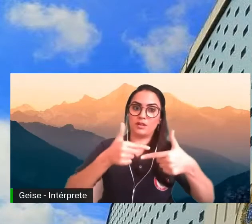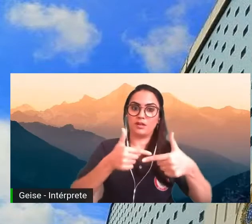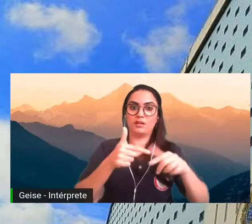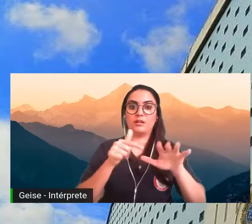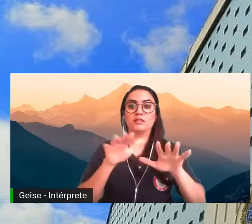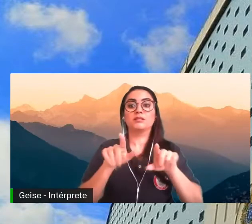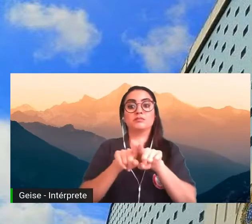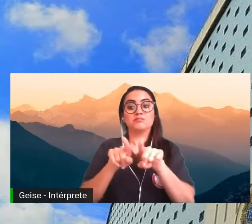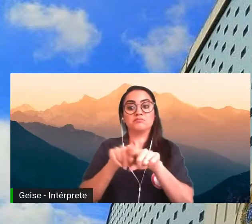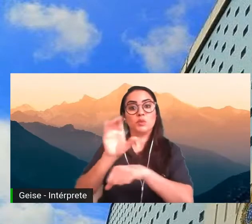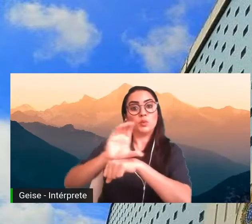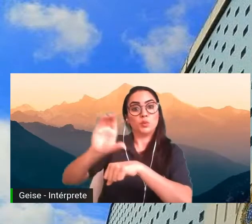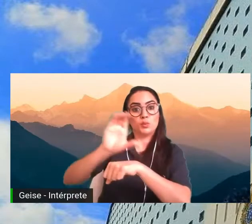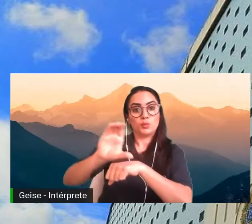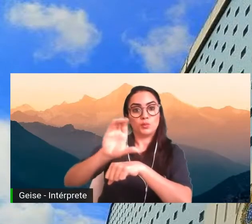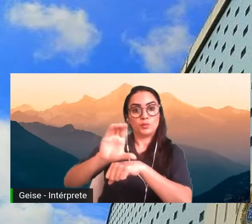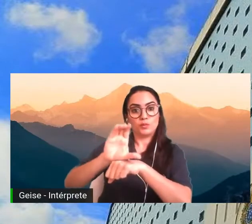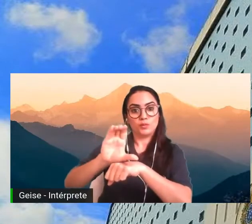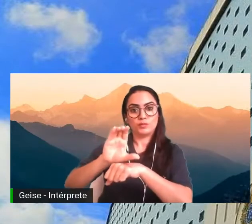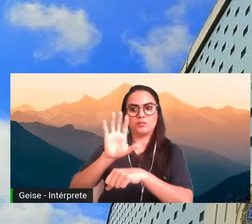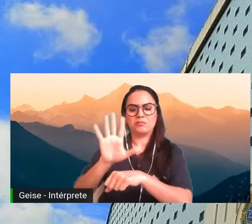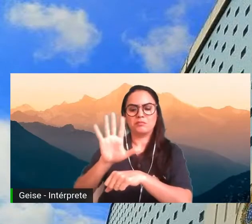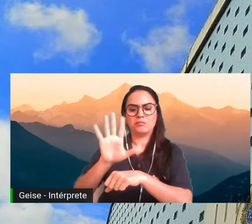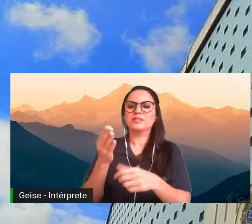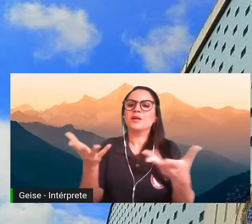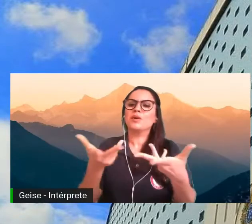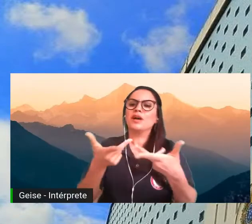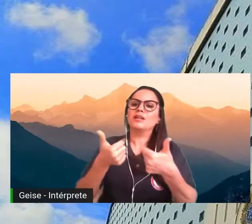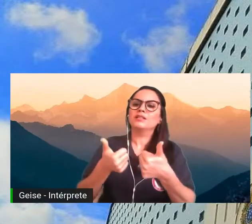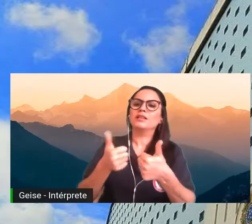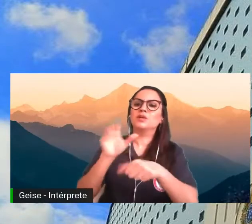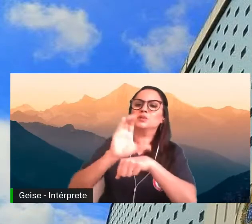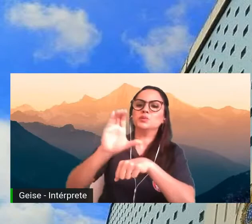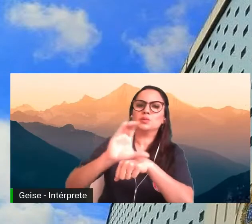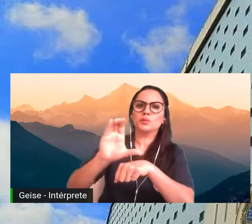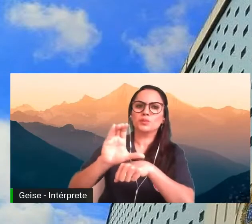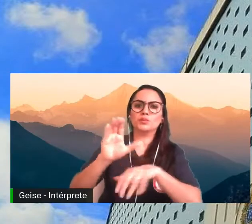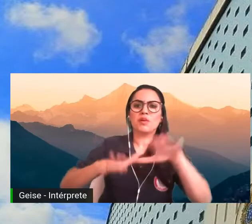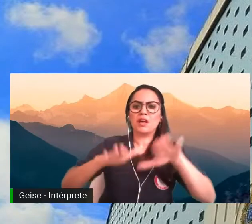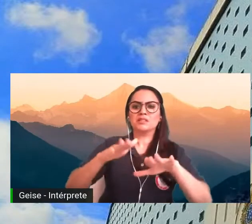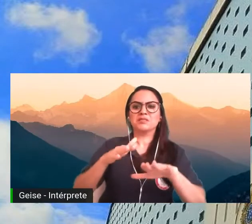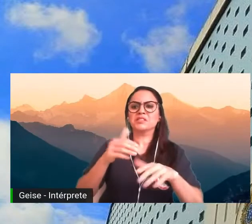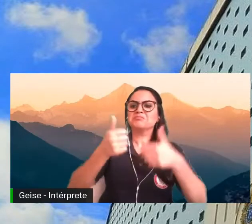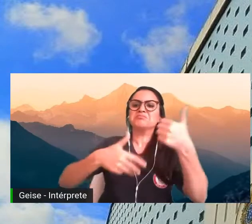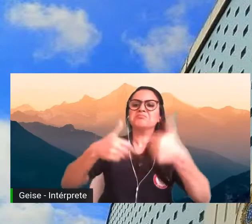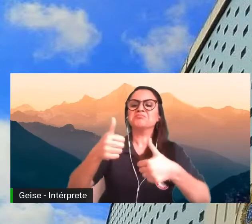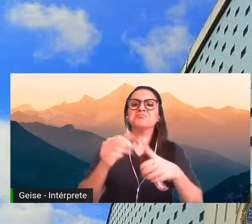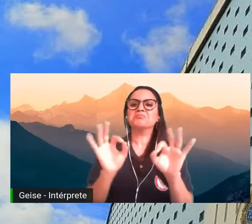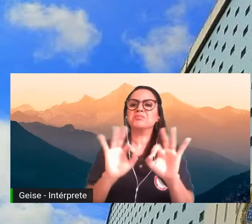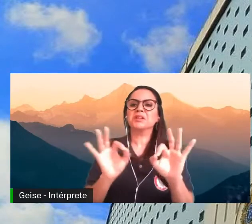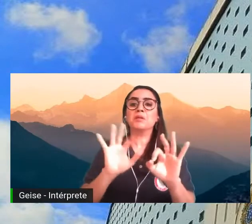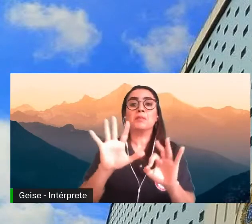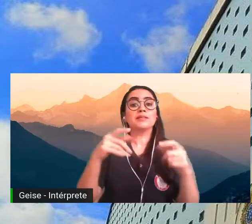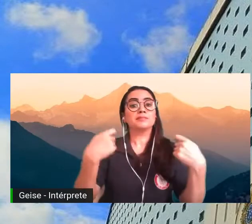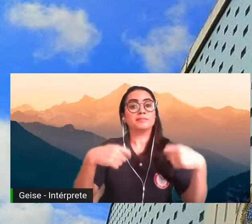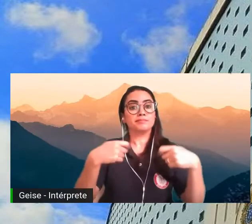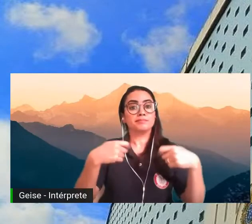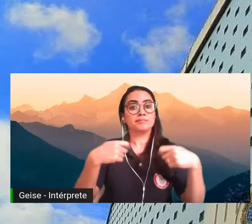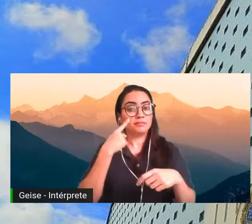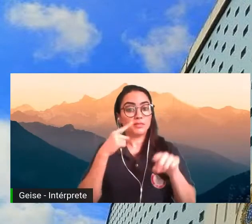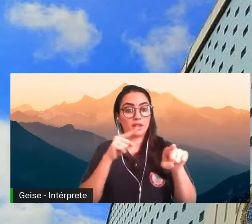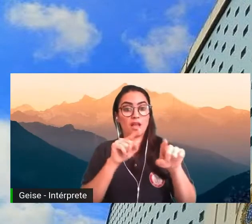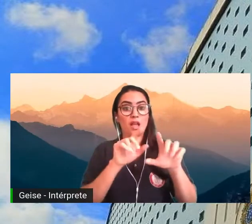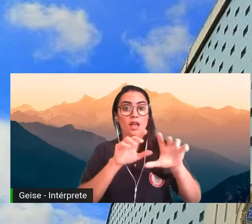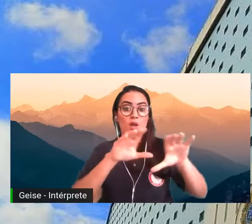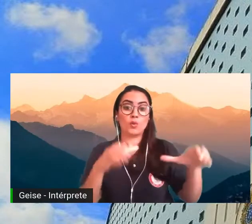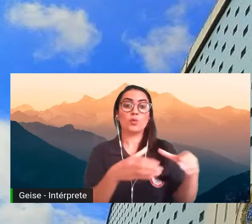xeque, embora não seja falada. Ela vai depender de como as instituições organizam a sua prática.